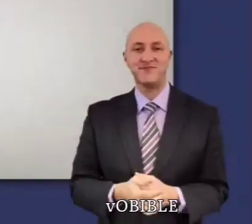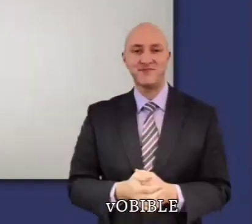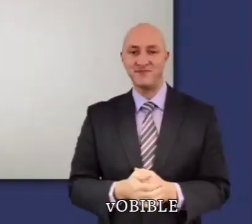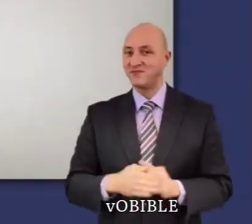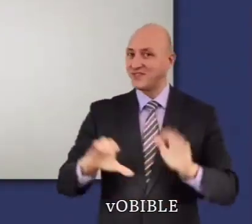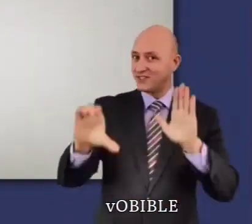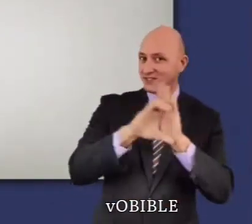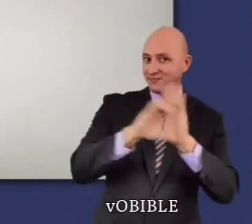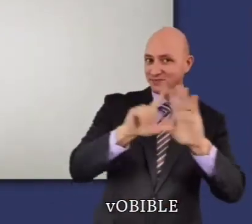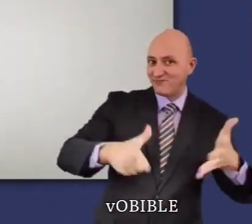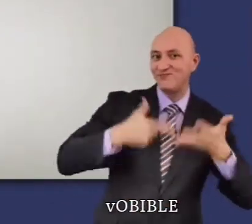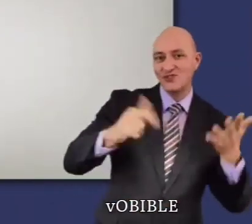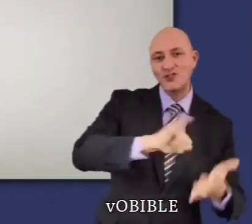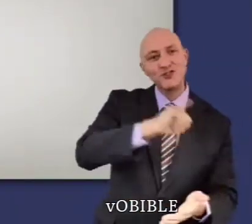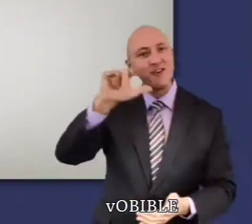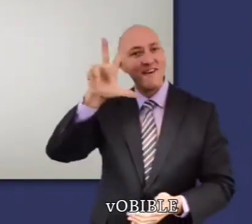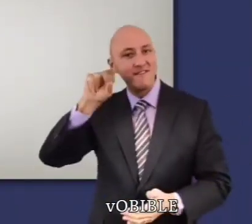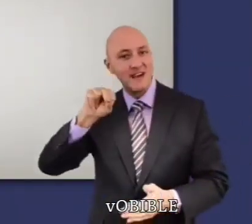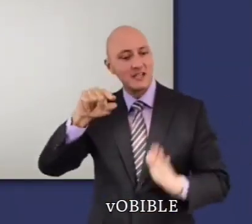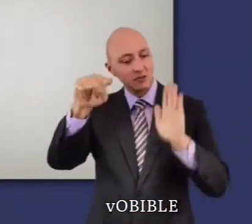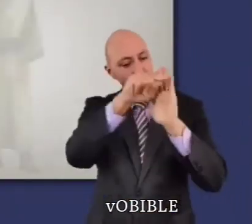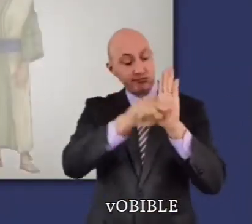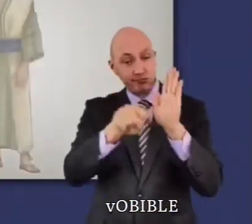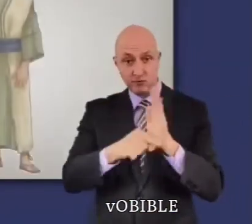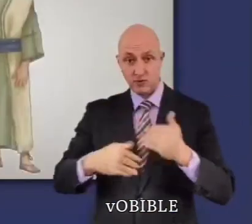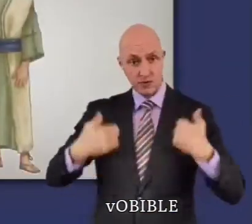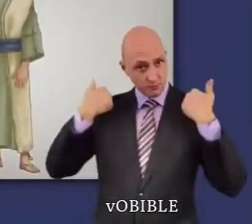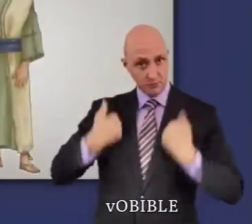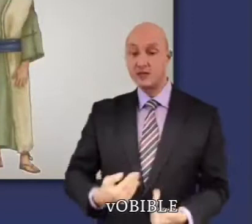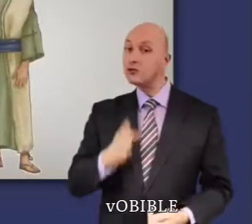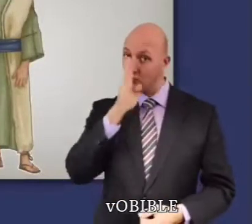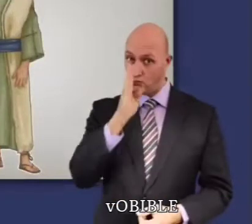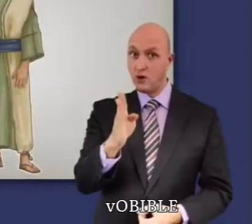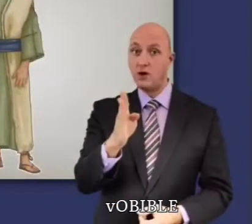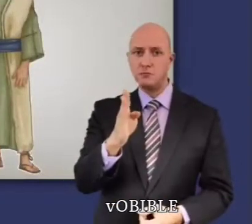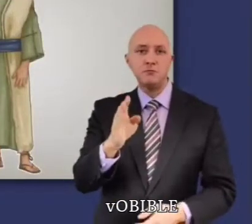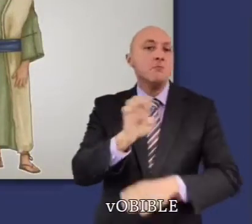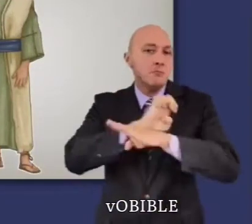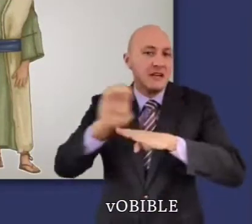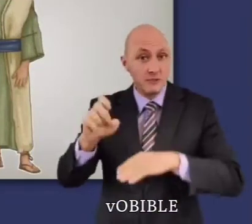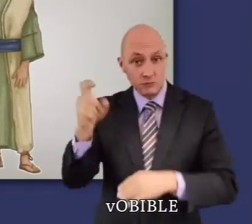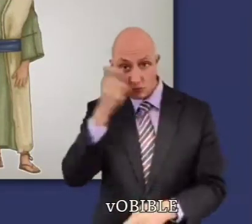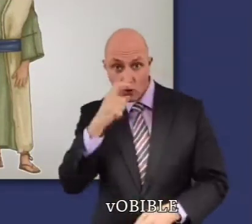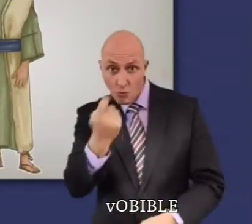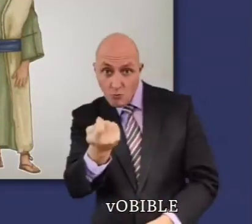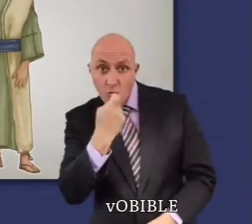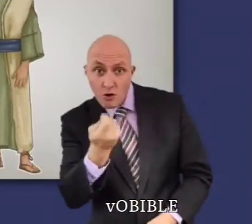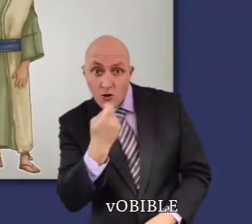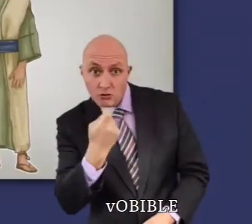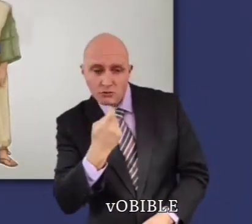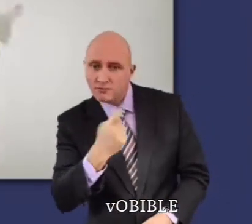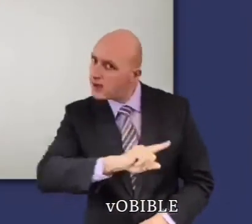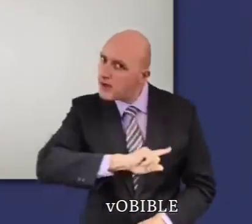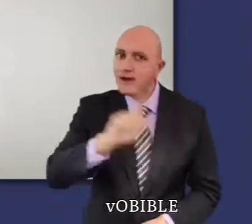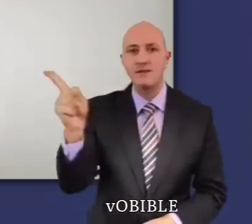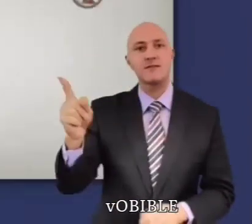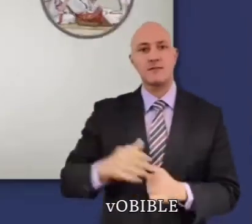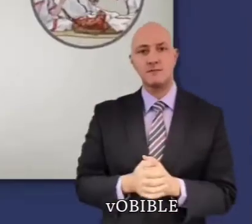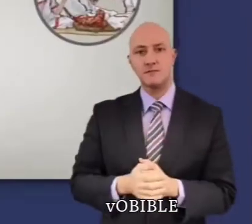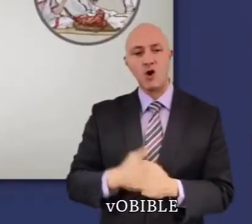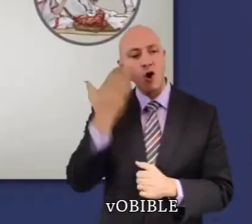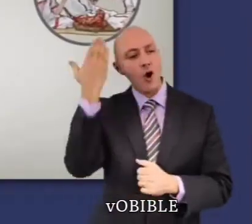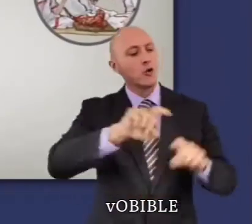Israélites quels animaux ils peuvent manger et quels animaux ils ne peuvent pas manger. Le chapitre 16 donne des instructions au sujet du